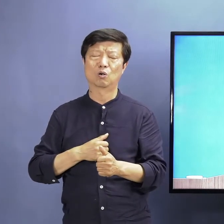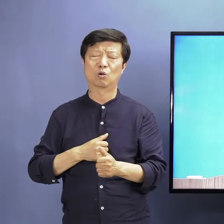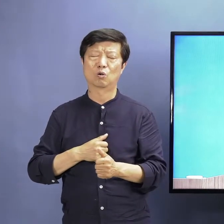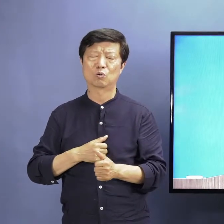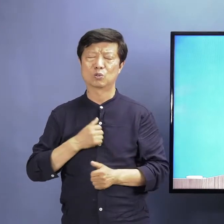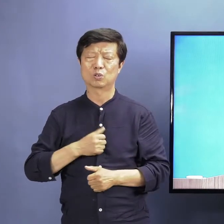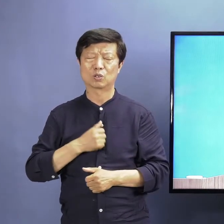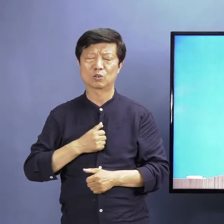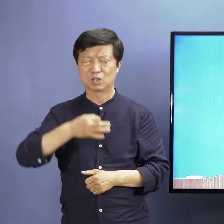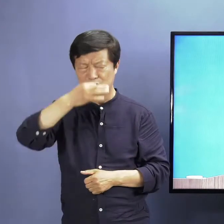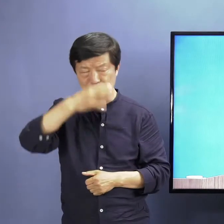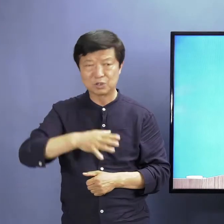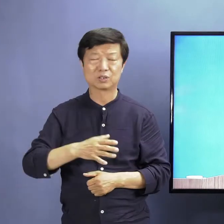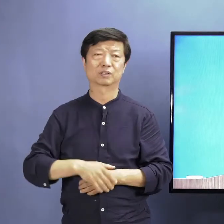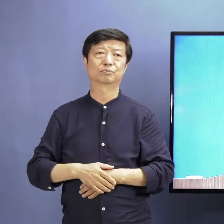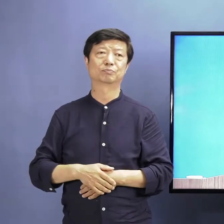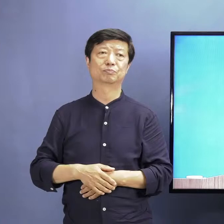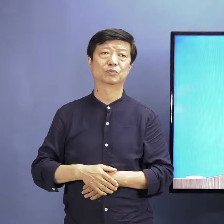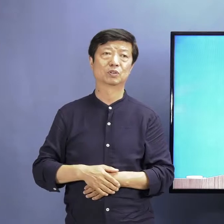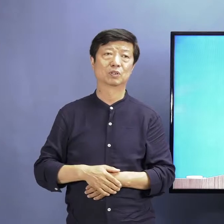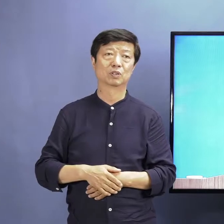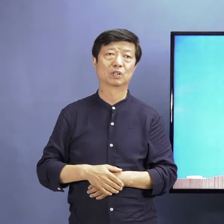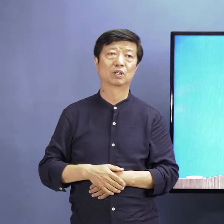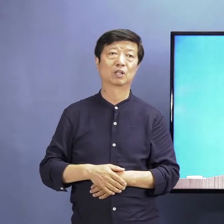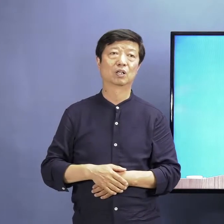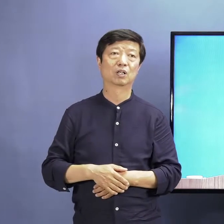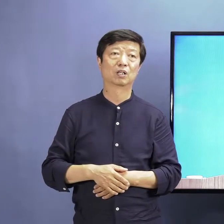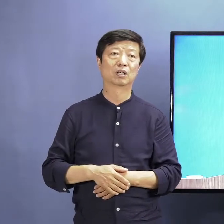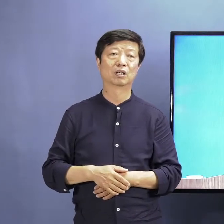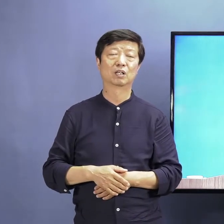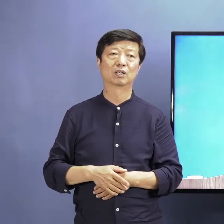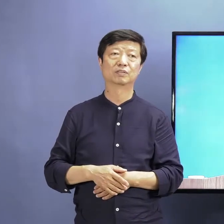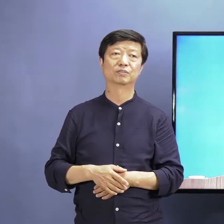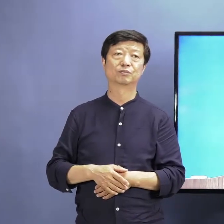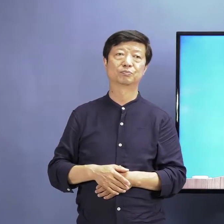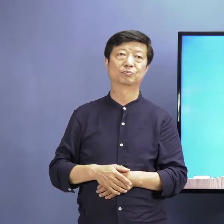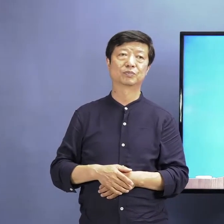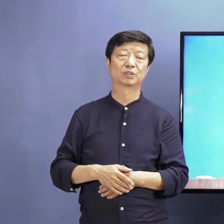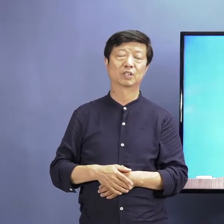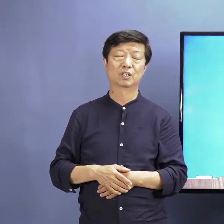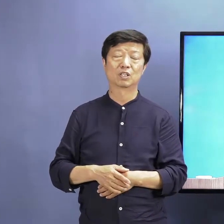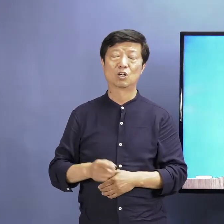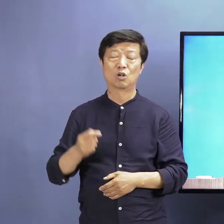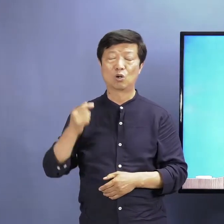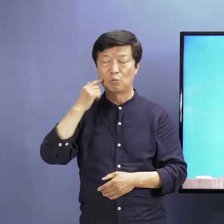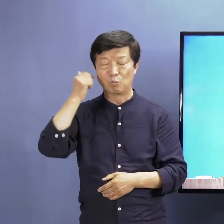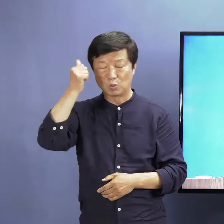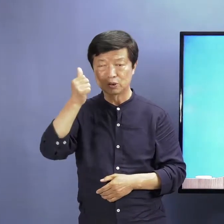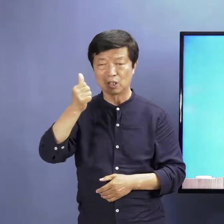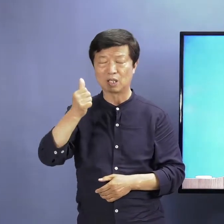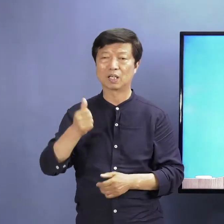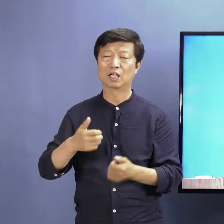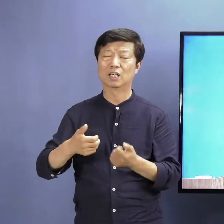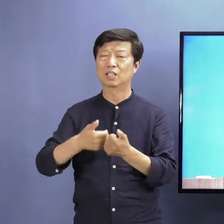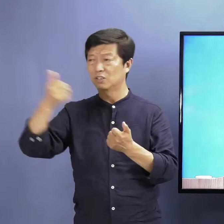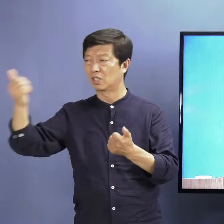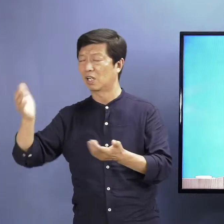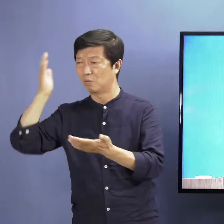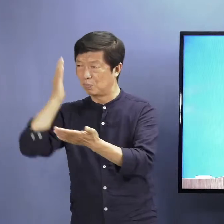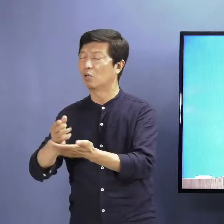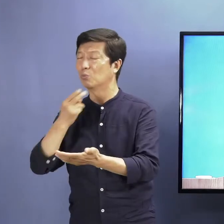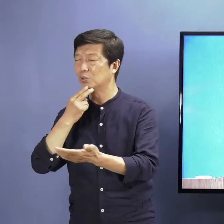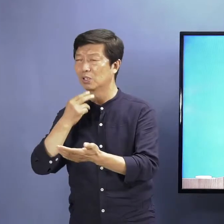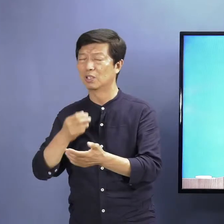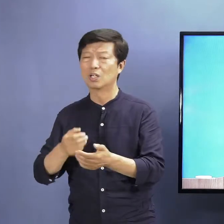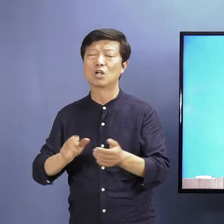그래서 제가 그랬어요. 아니 어떤 목사가 떠나라고 말하냐고. 도대체 변하라는 이야기지 그게.